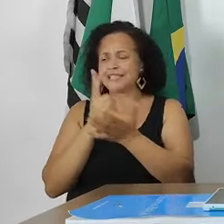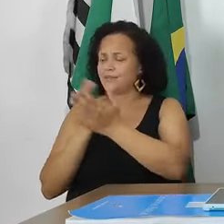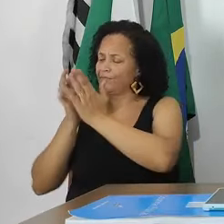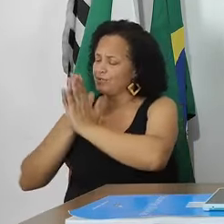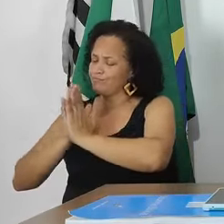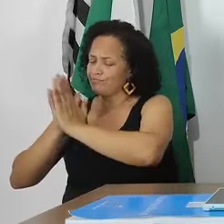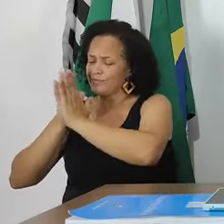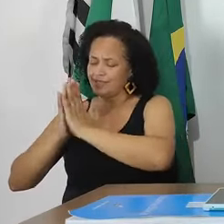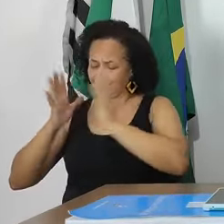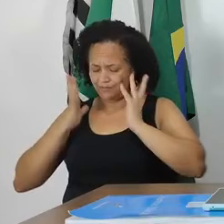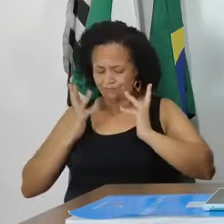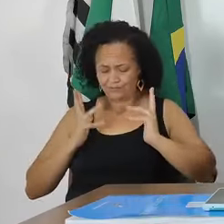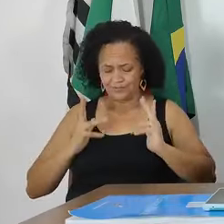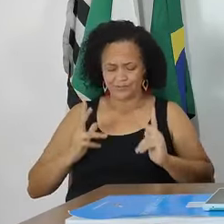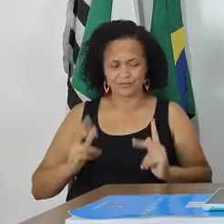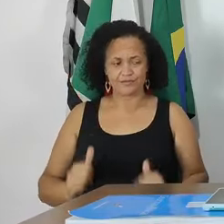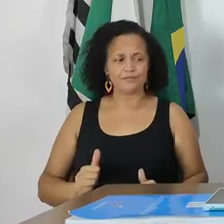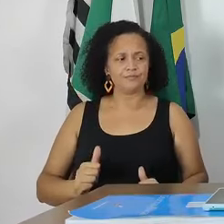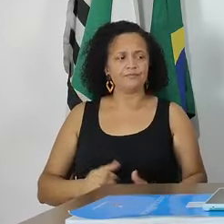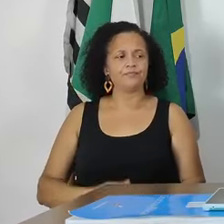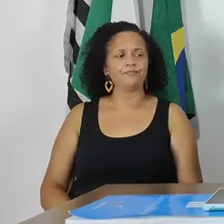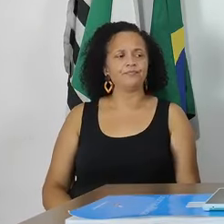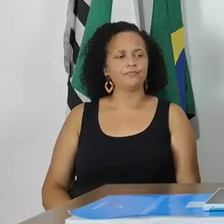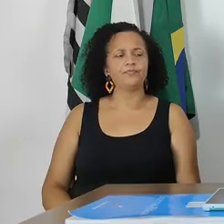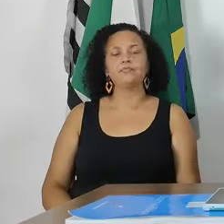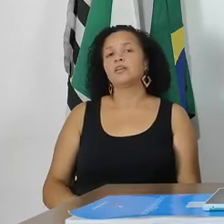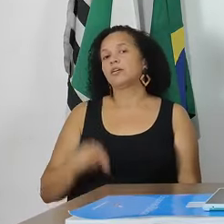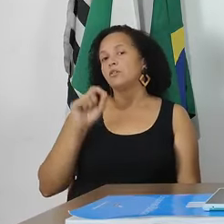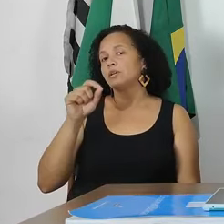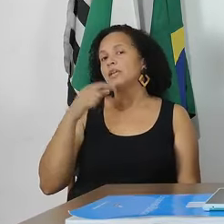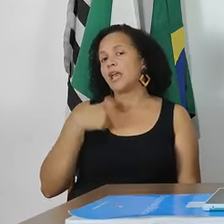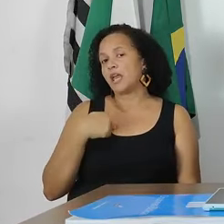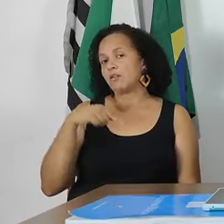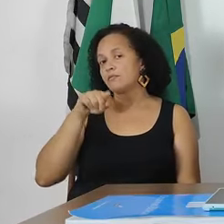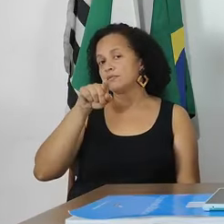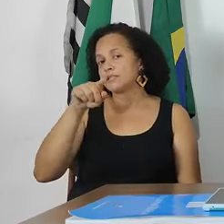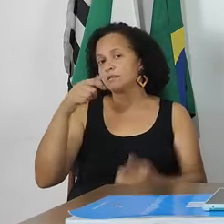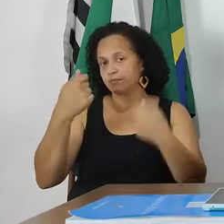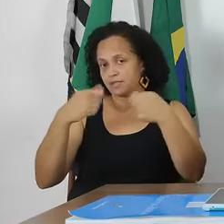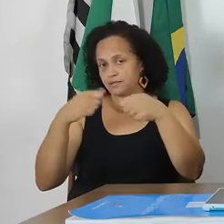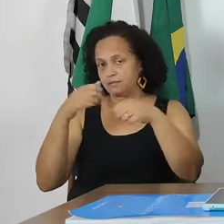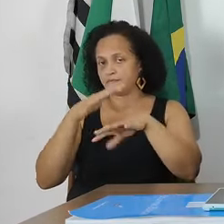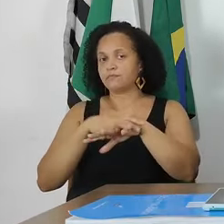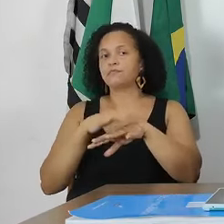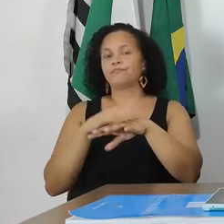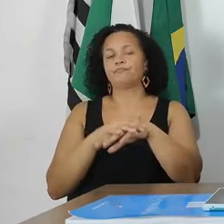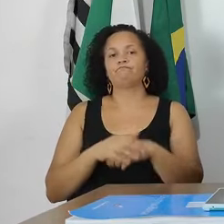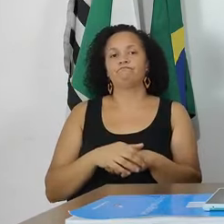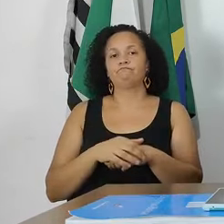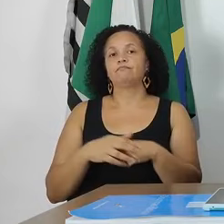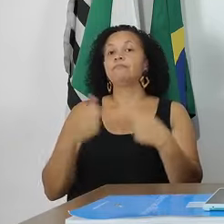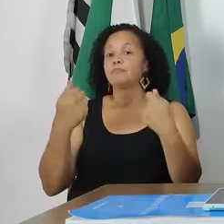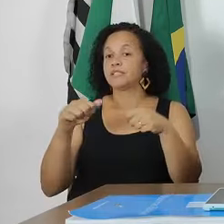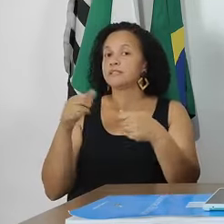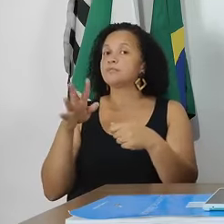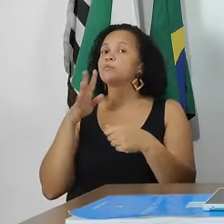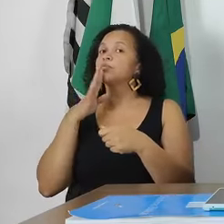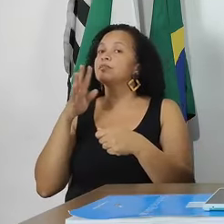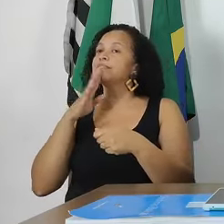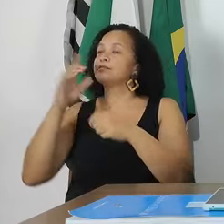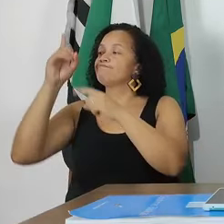né? Então vamos lá. O que eu e você precisa fazer? Conhecer a vontade de Deus para